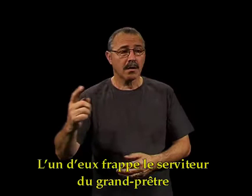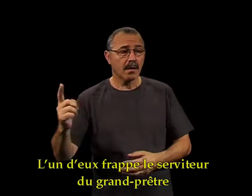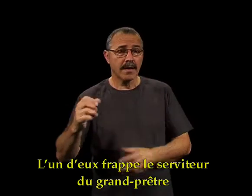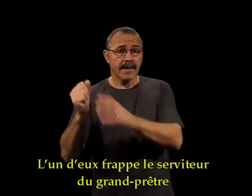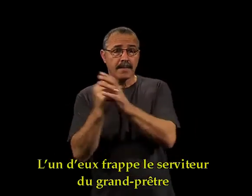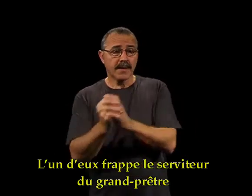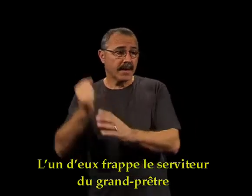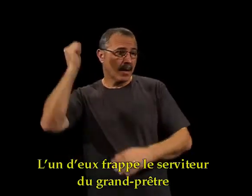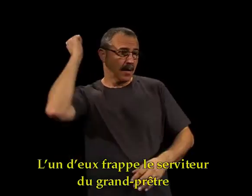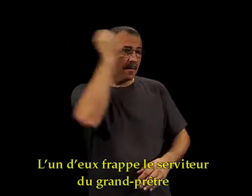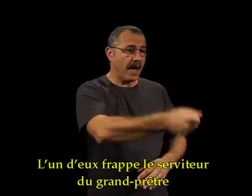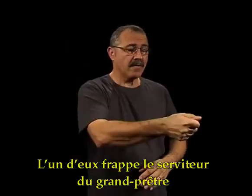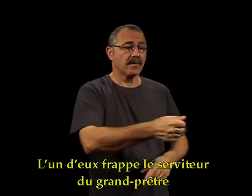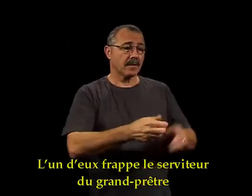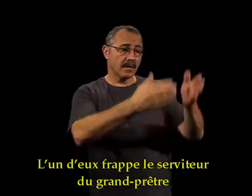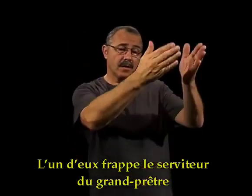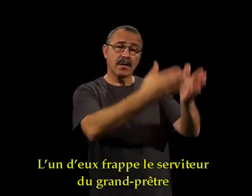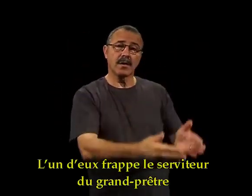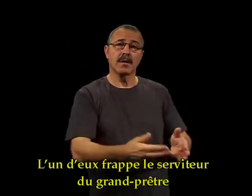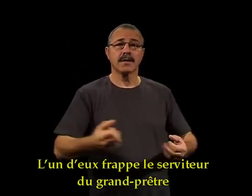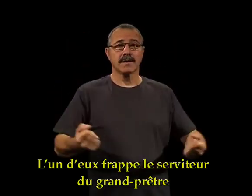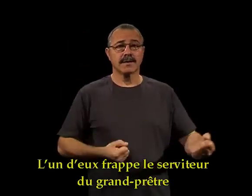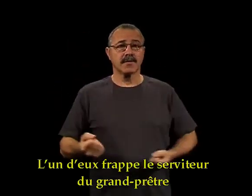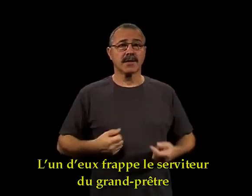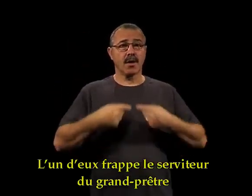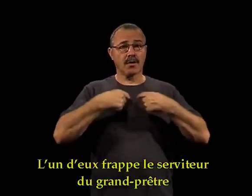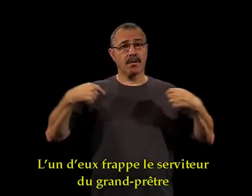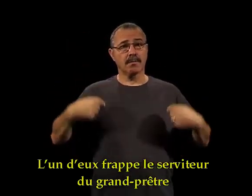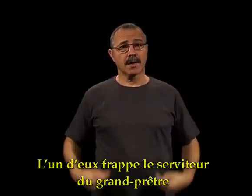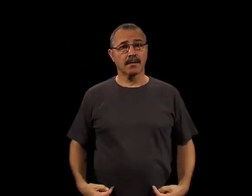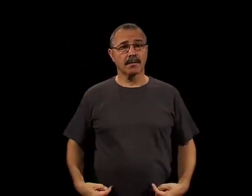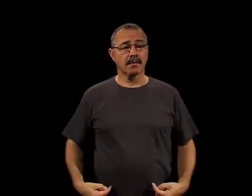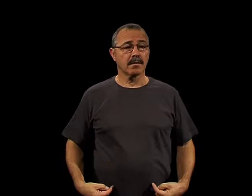L'un d'eux frappe le serviteur du grand prêtre et lui coupe l'oreille droite.